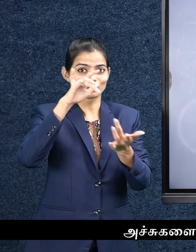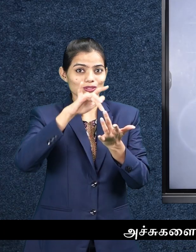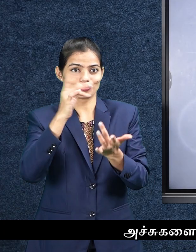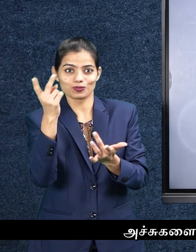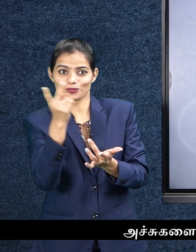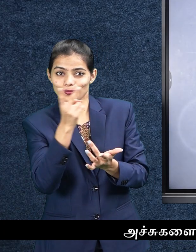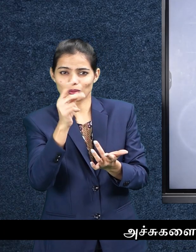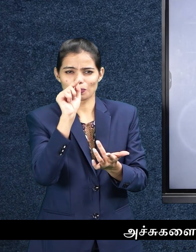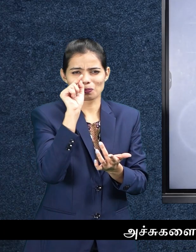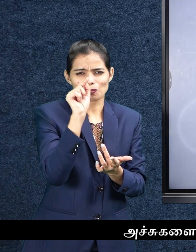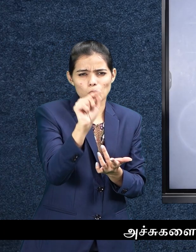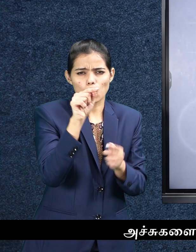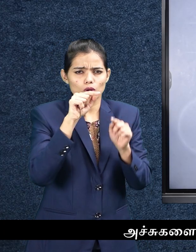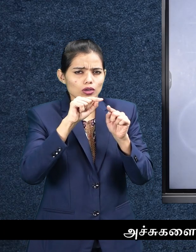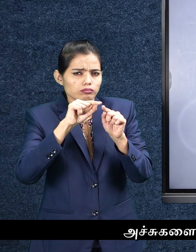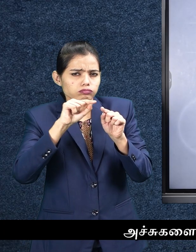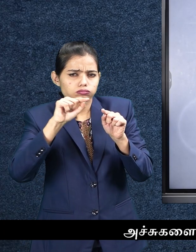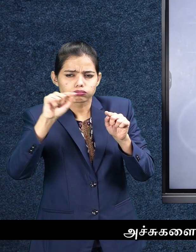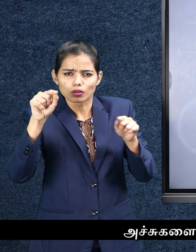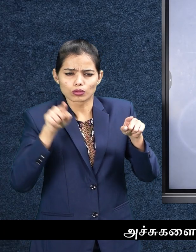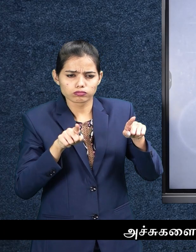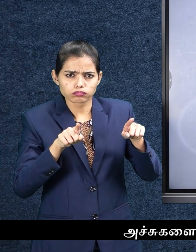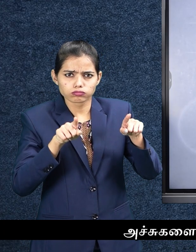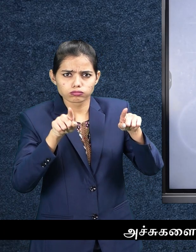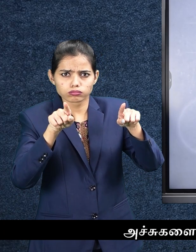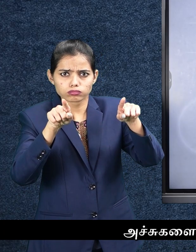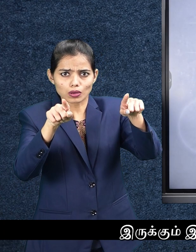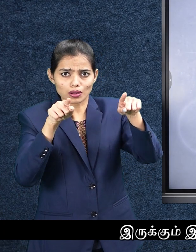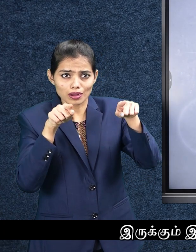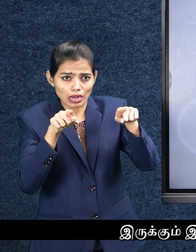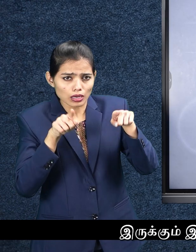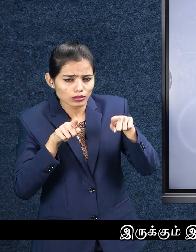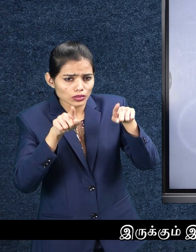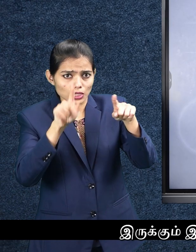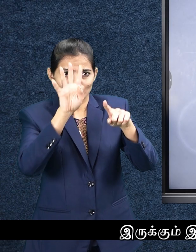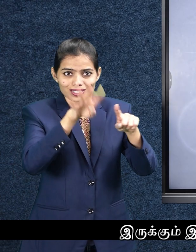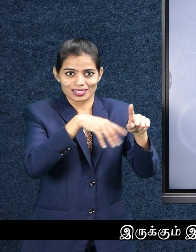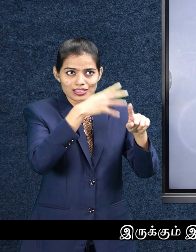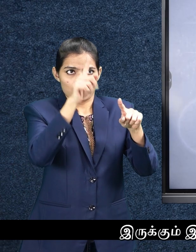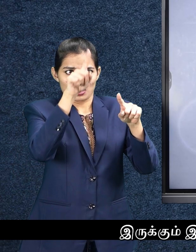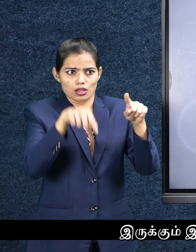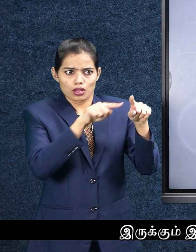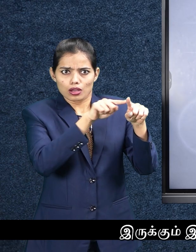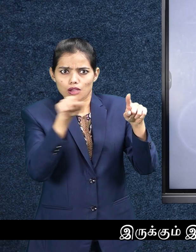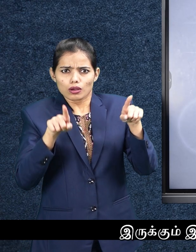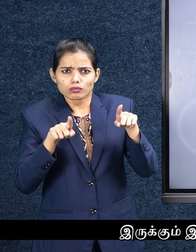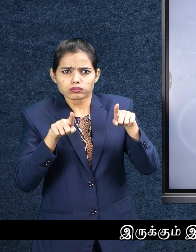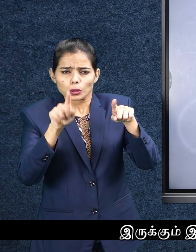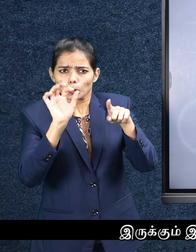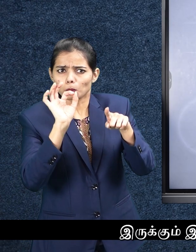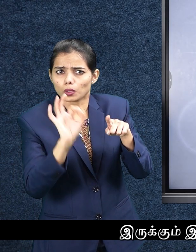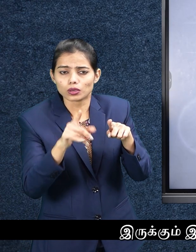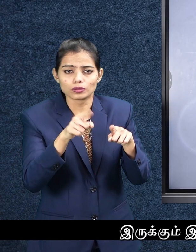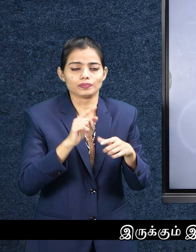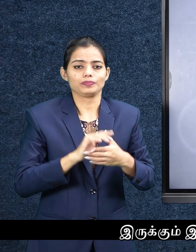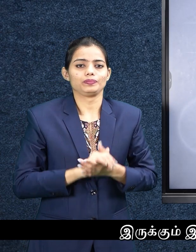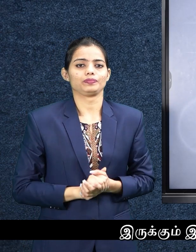அச்சுகளை ஒருங்கிணைக்க இணையான ஒரு கோட்டில் இருக்கும் இரண்டு புள்ளிகளுக்கு இடையே உள்ள தூரம்.